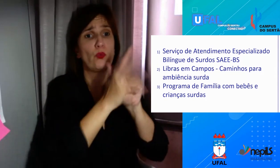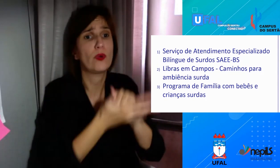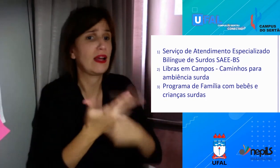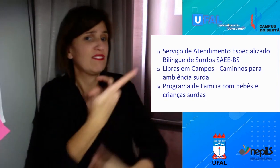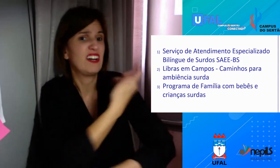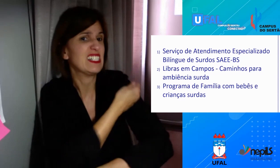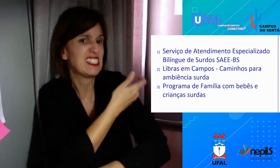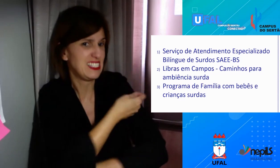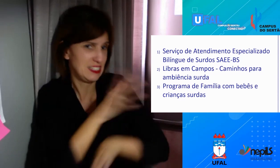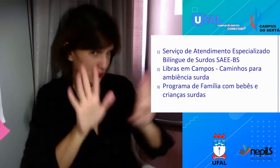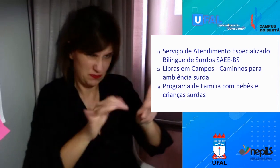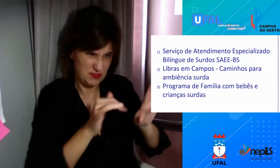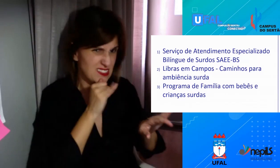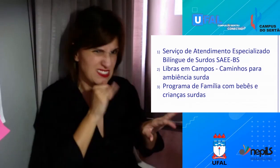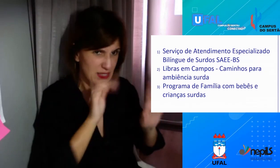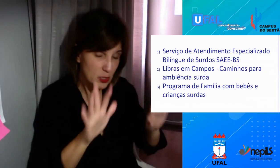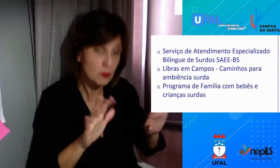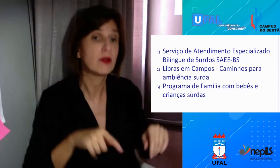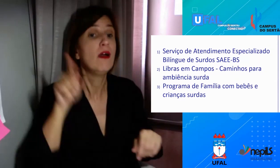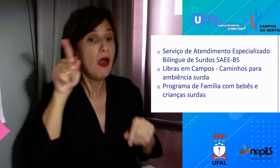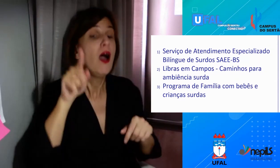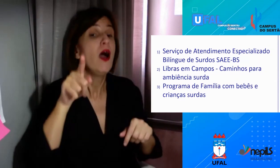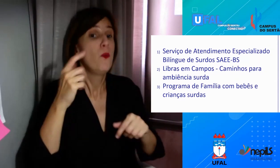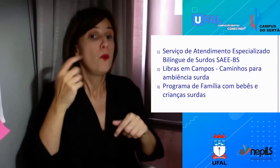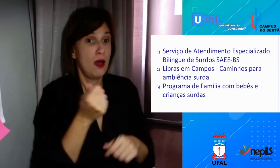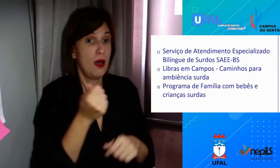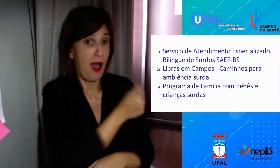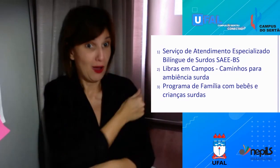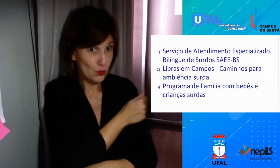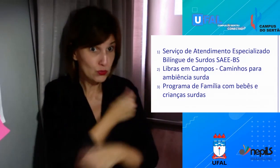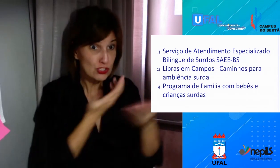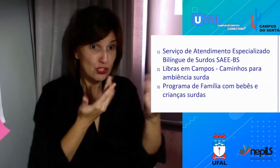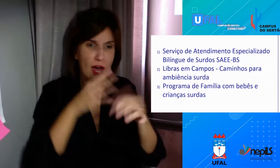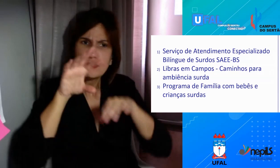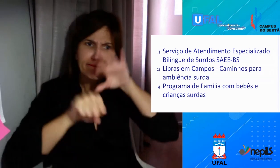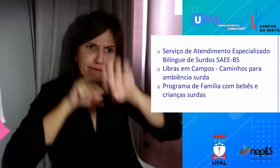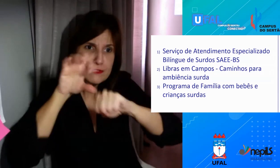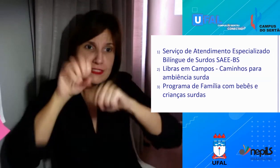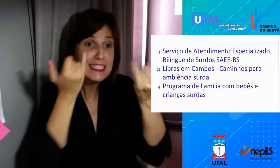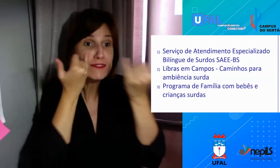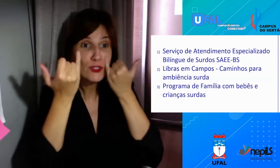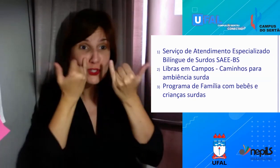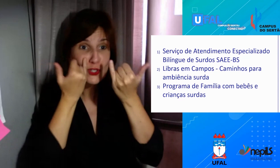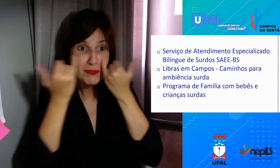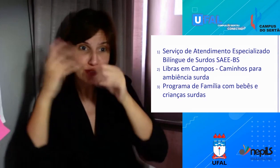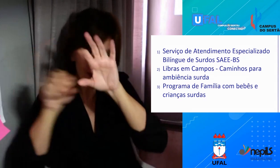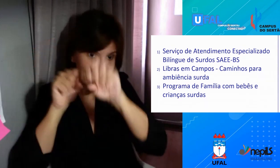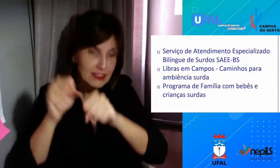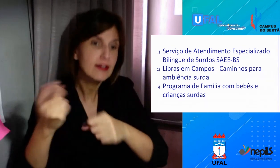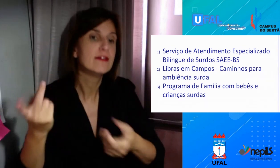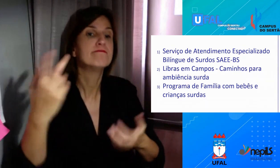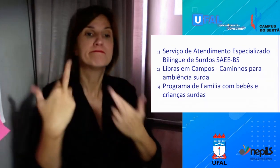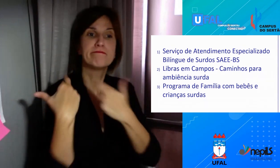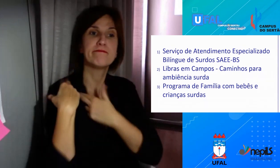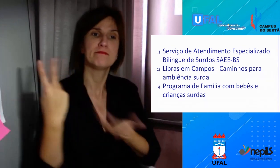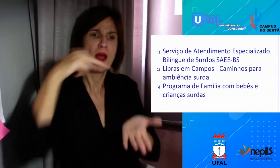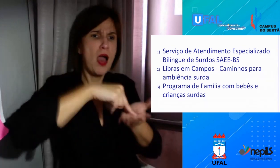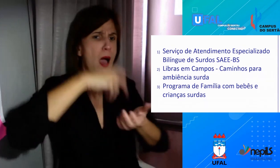alguma atividade de discussão na escola toda. Por exemplo, falar sobre a vacina. Alunos